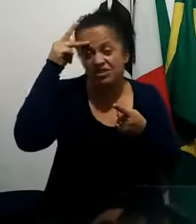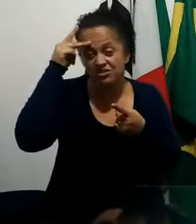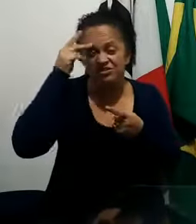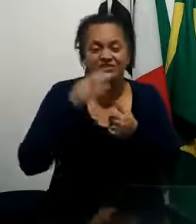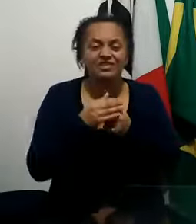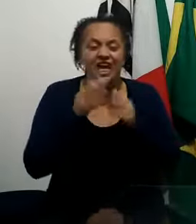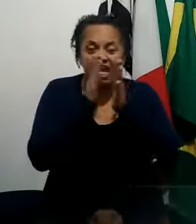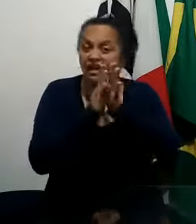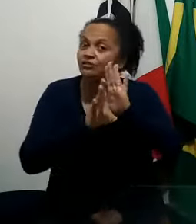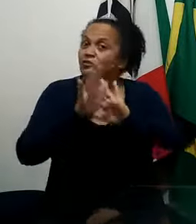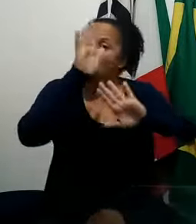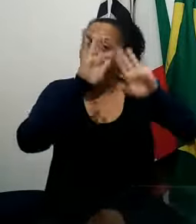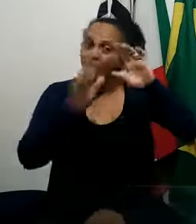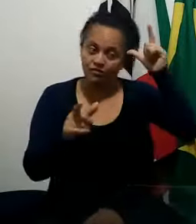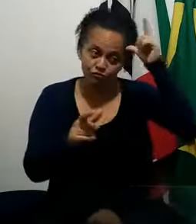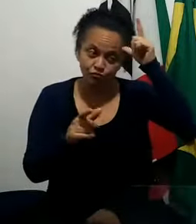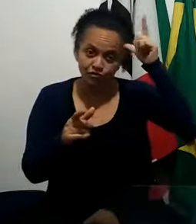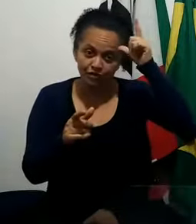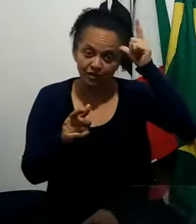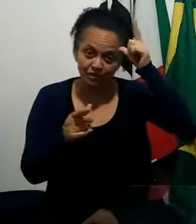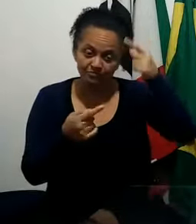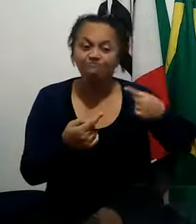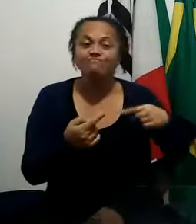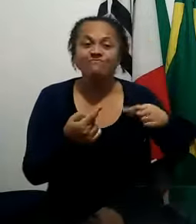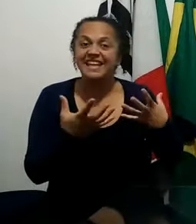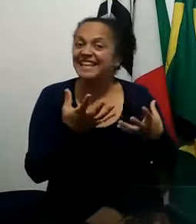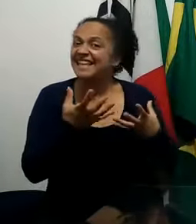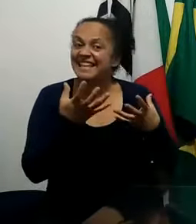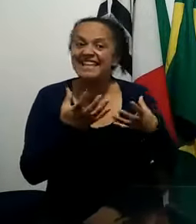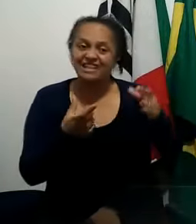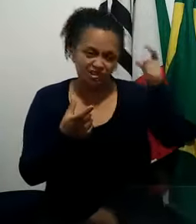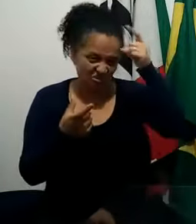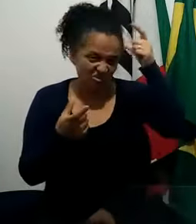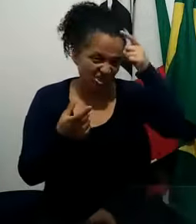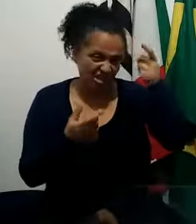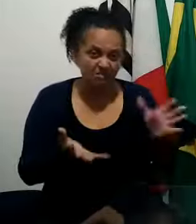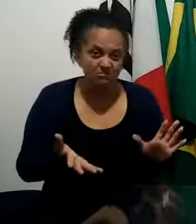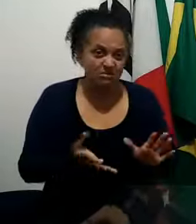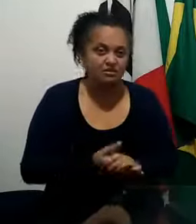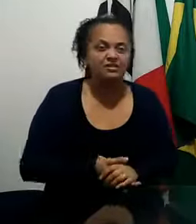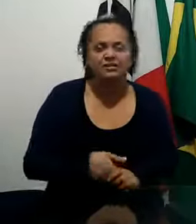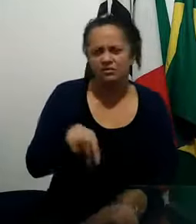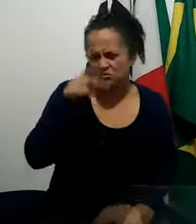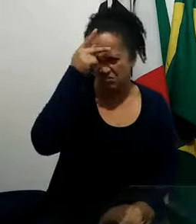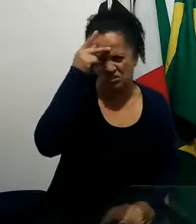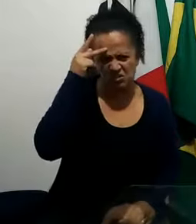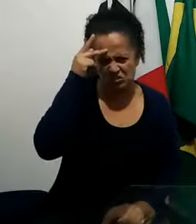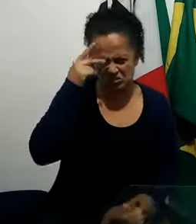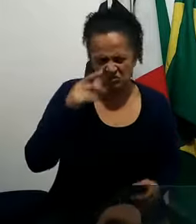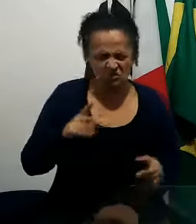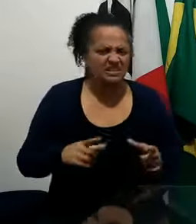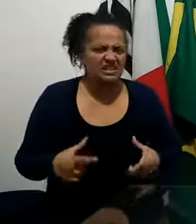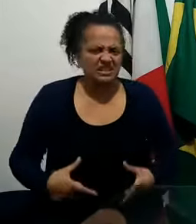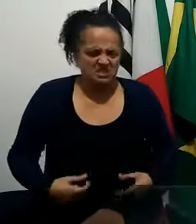sua marca, né? Então eles vão ser atormentados com essas chagas